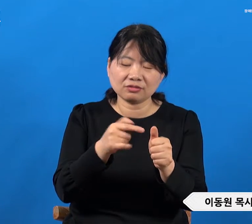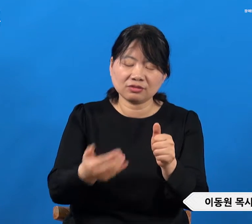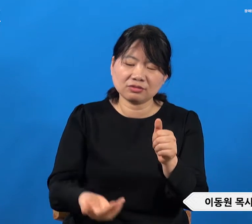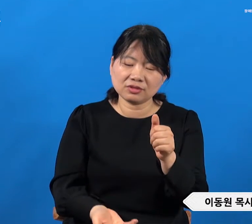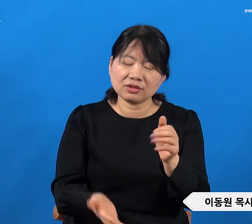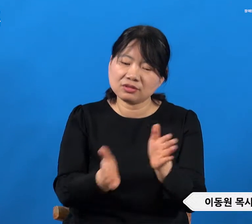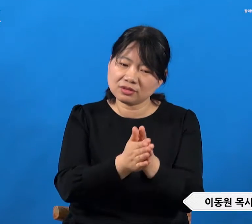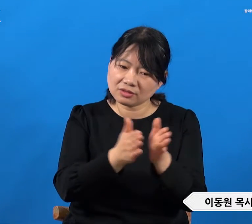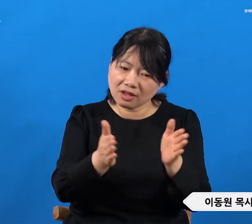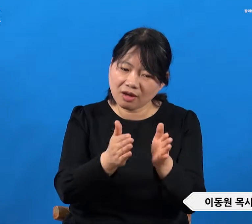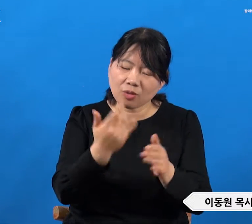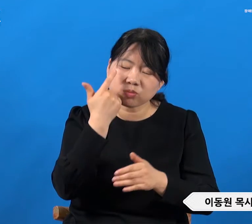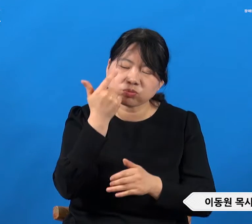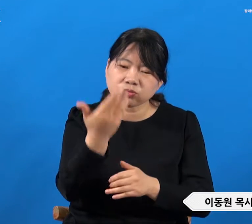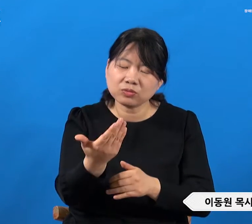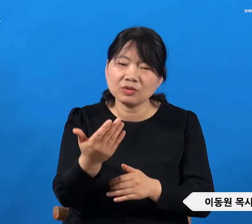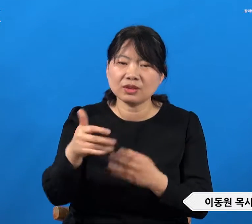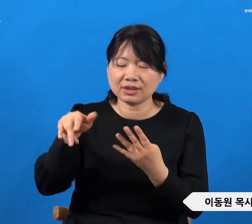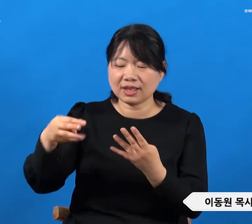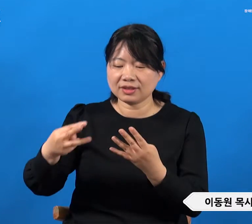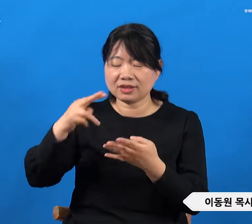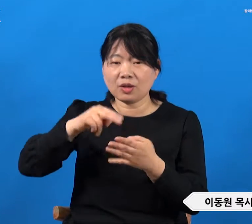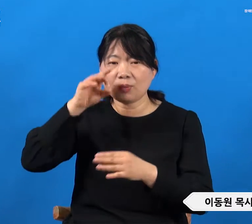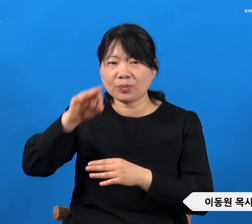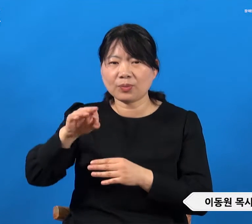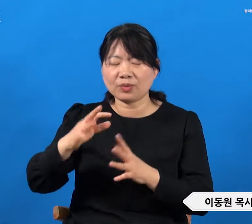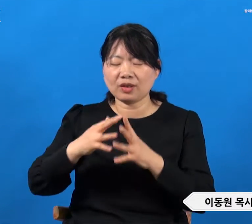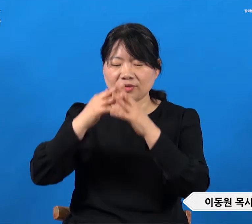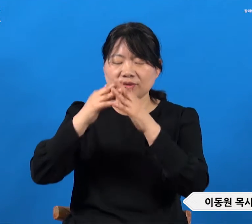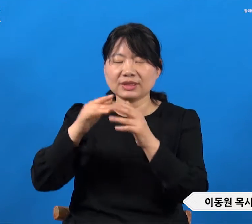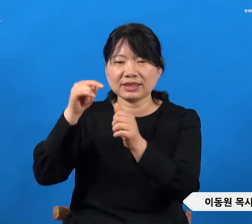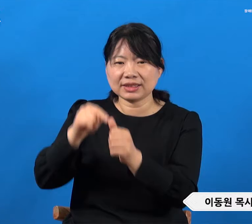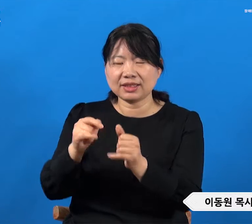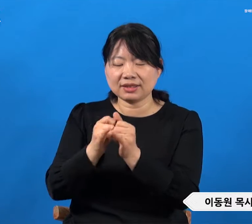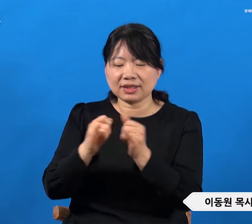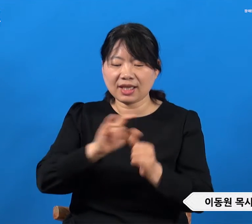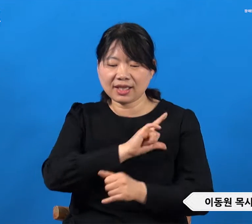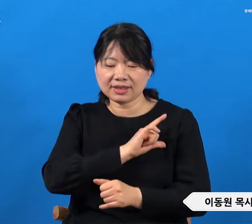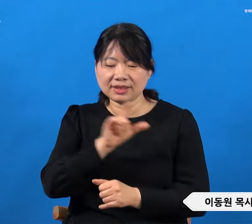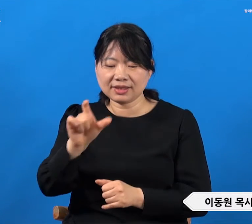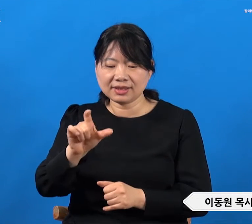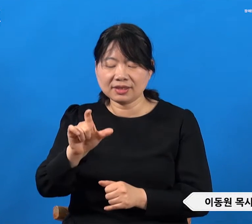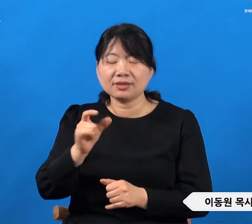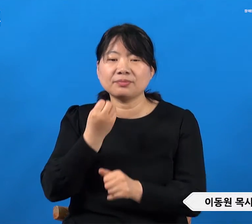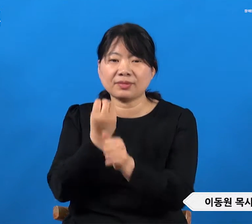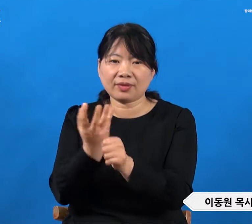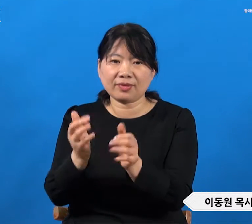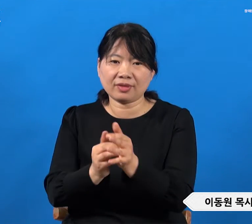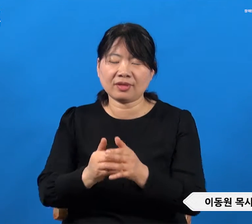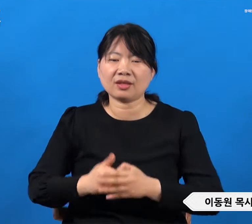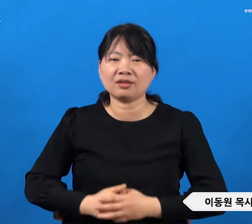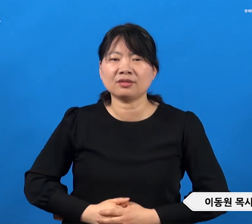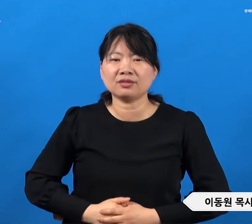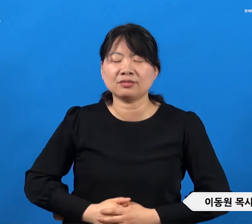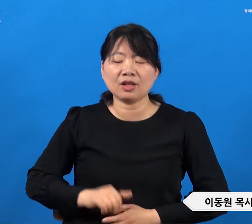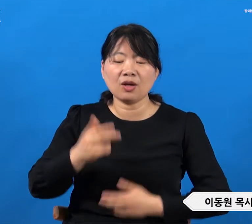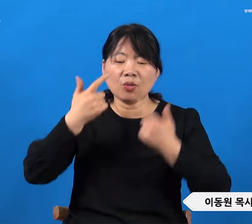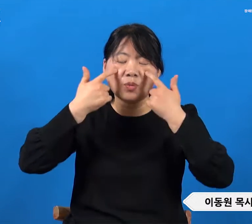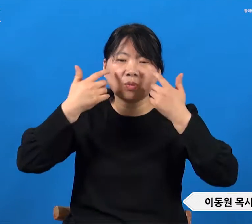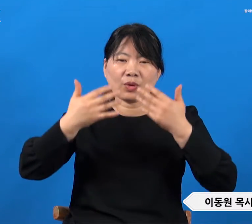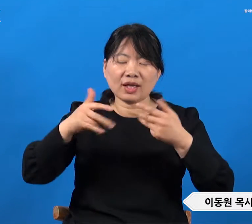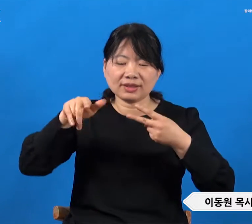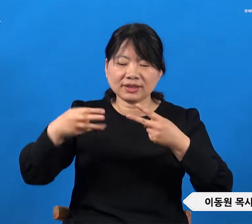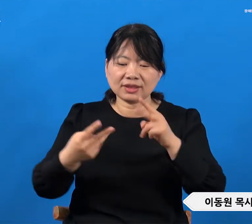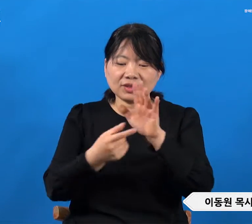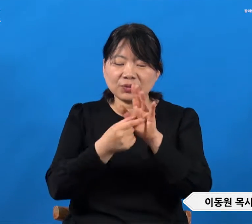이루어진 일인가를 묻습니다. 4절에는 건축을 지시한 사람의 이름을 알아야했다. 그건 틀림없이